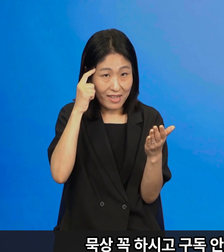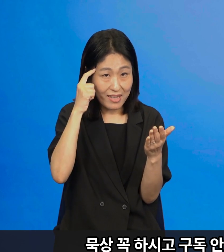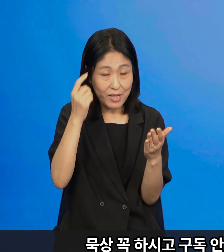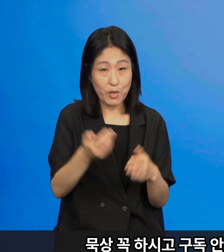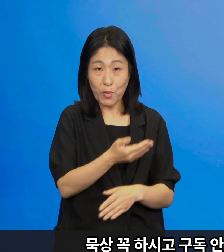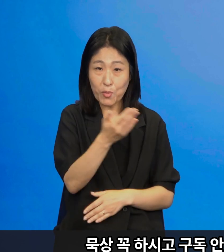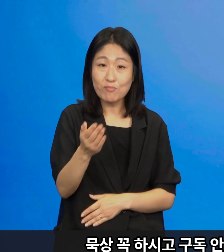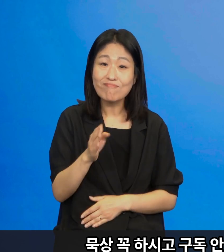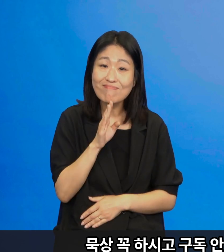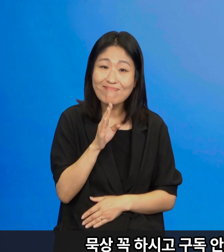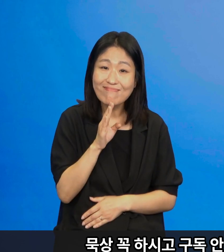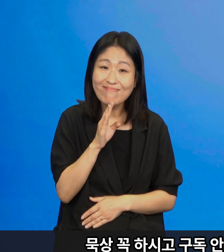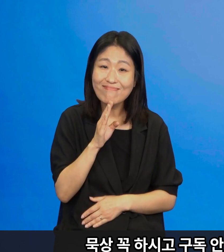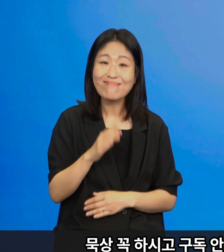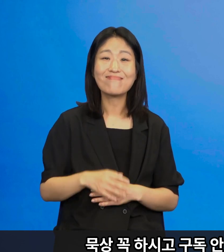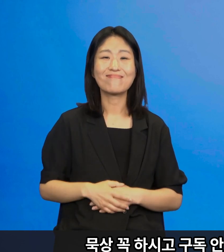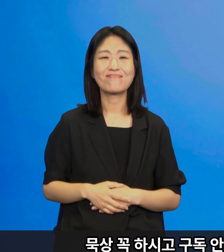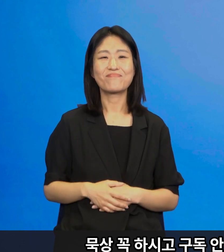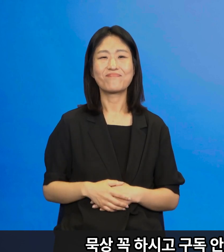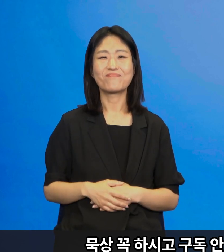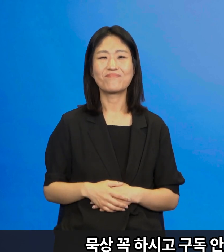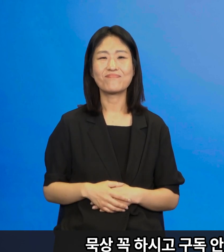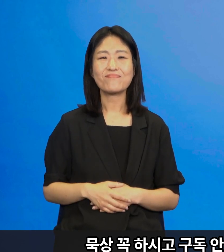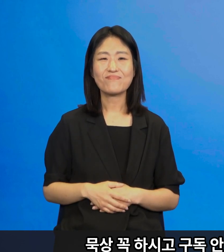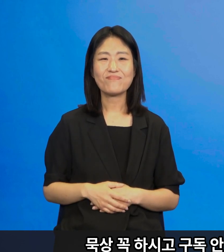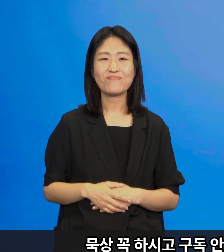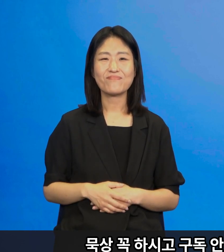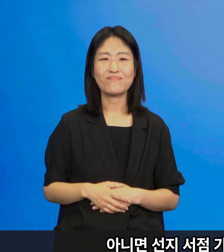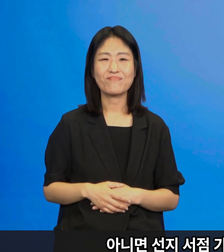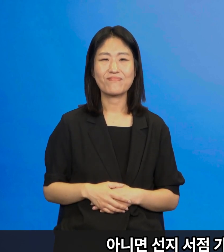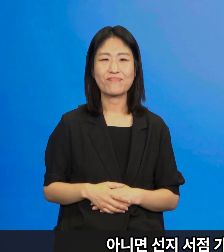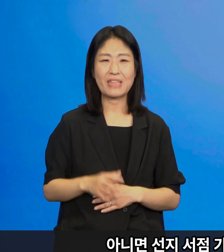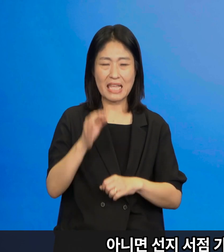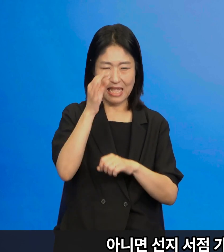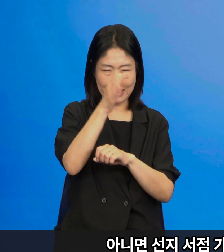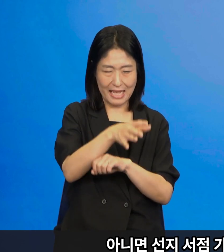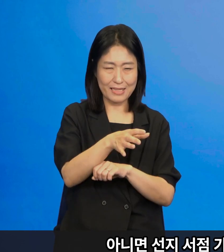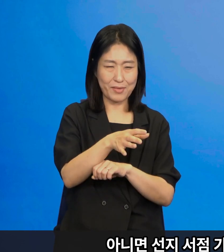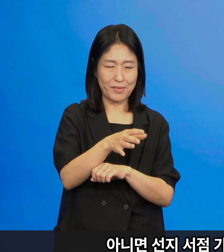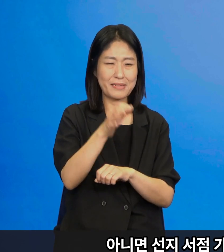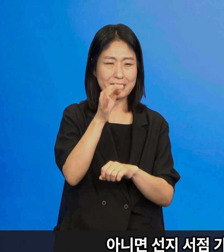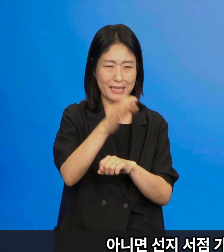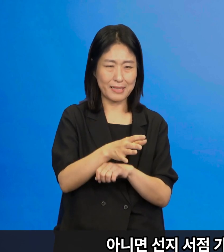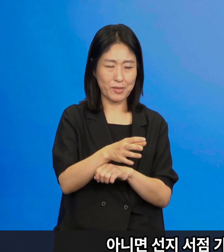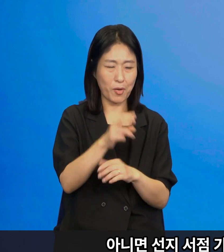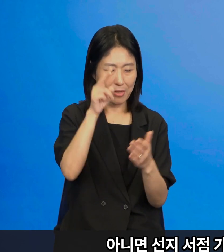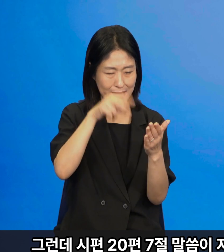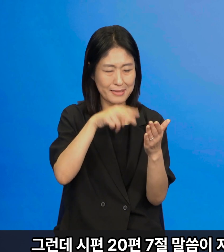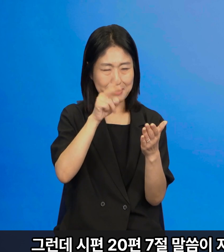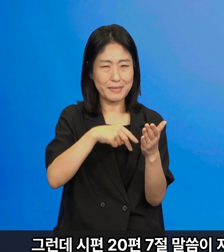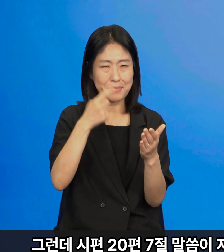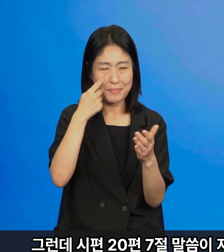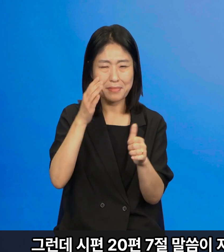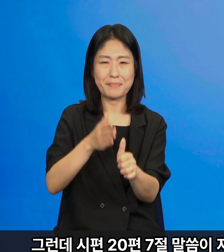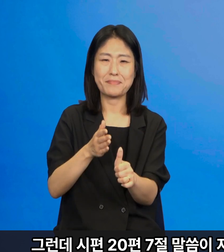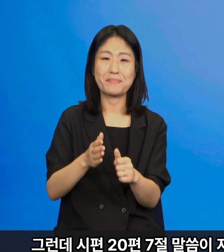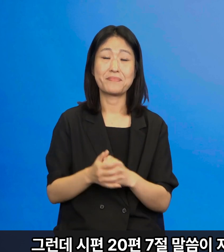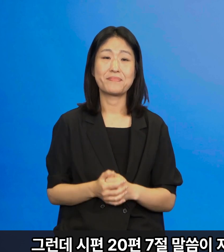묵상 꼭 하시고, 구독 안 하신 분들은 네, 구독하시고 아니면 선지서점 가셔서 보시기를 바랍니다.